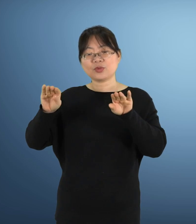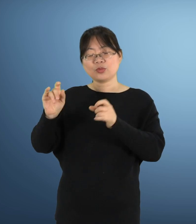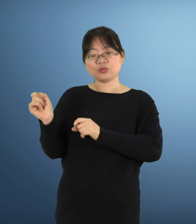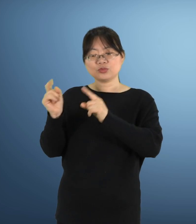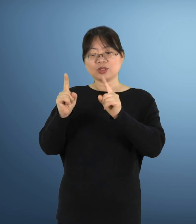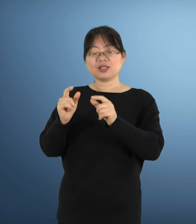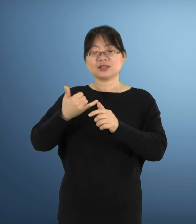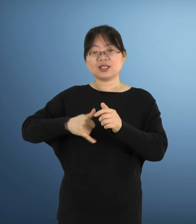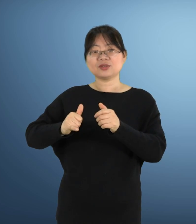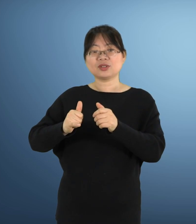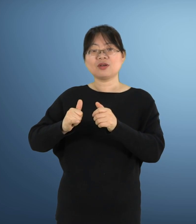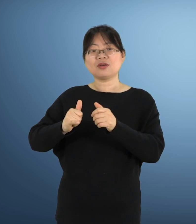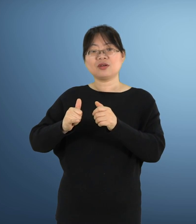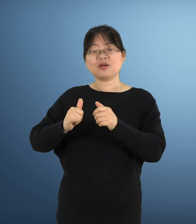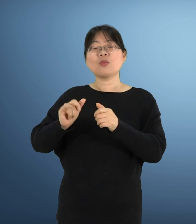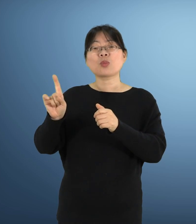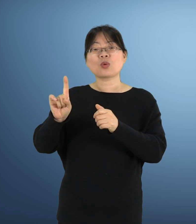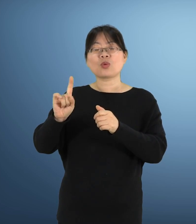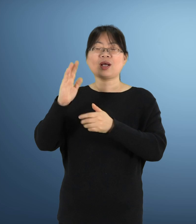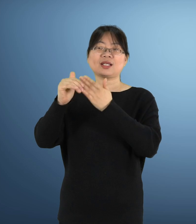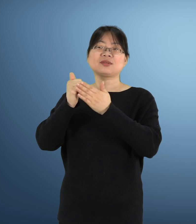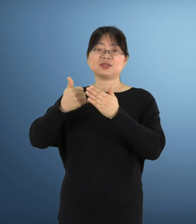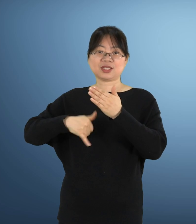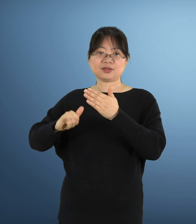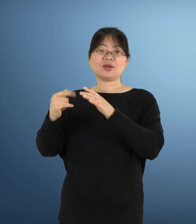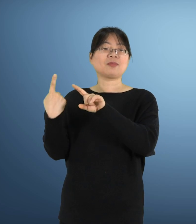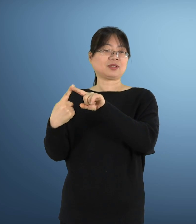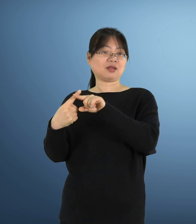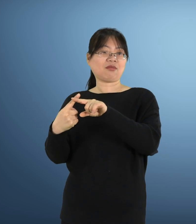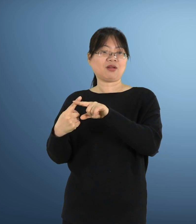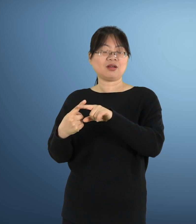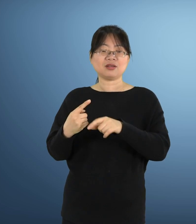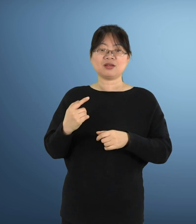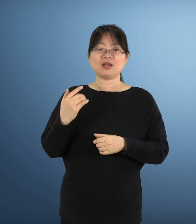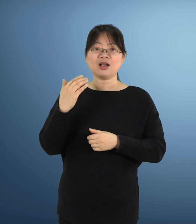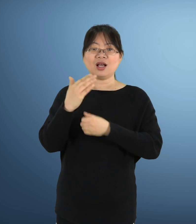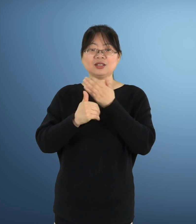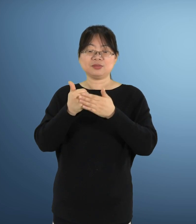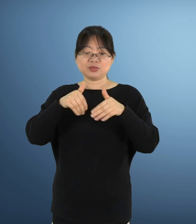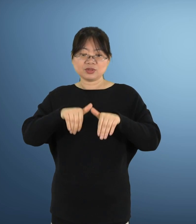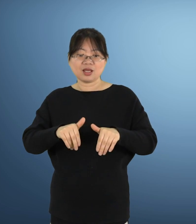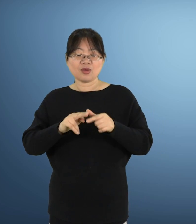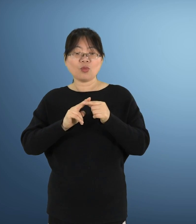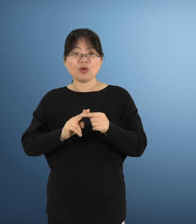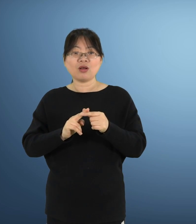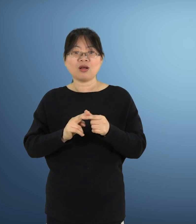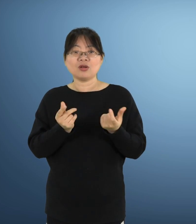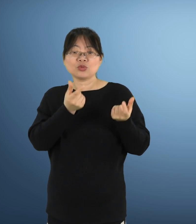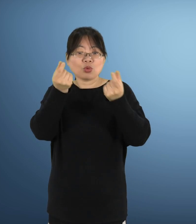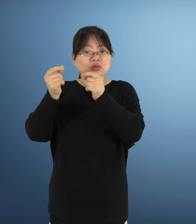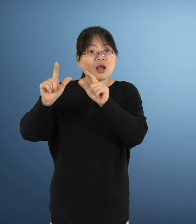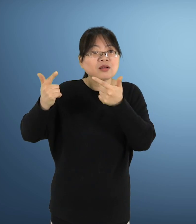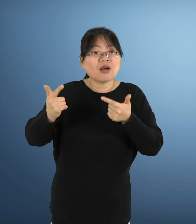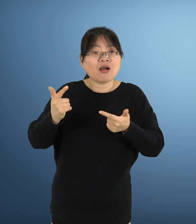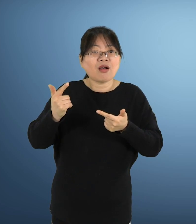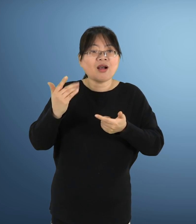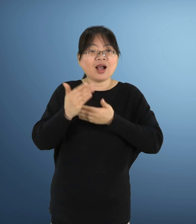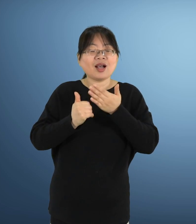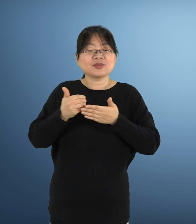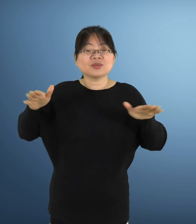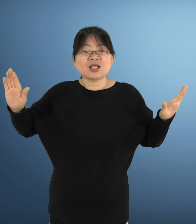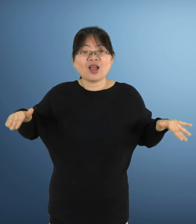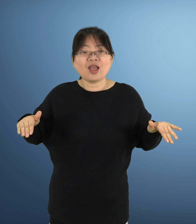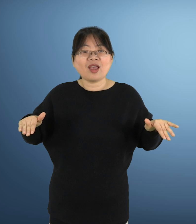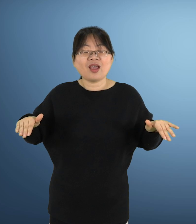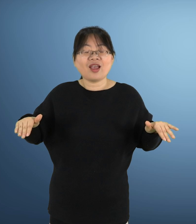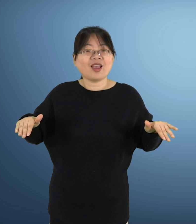자녀로서 하나님의 자녀임이라. 천사가 아니에요. 천사와 동등되다 그랬지 다 천사가 된다는 말이